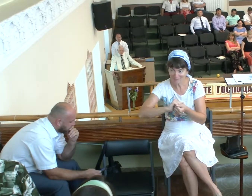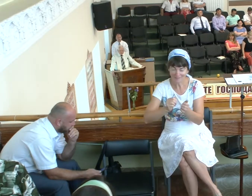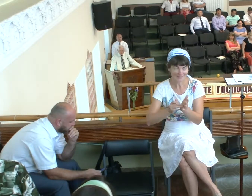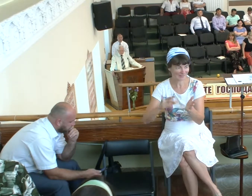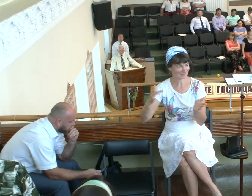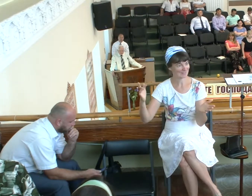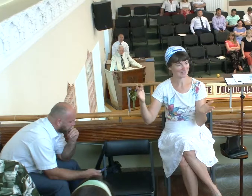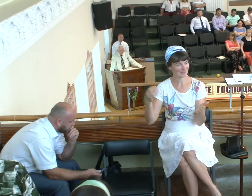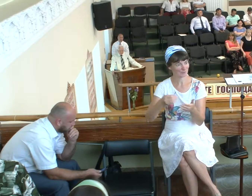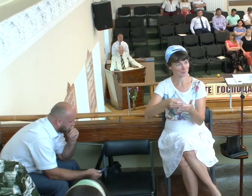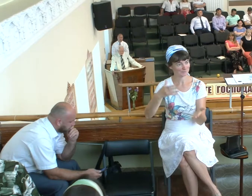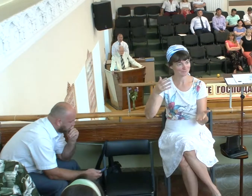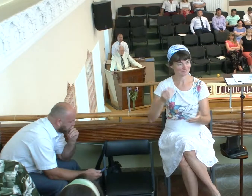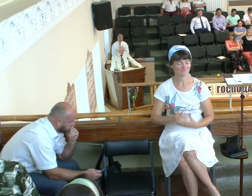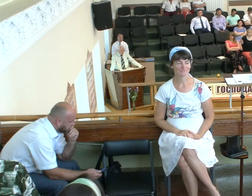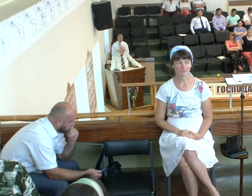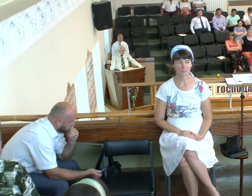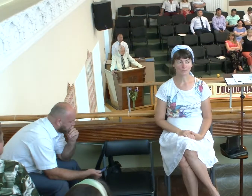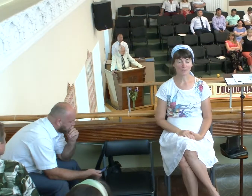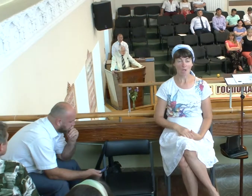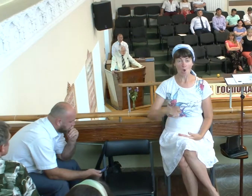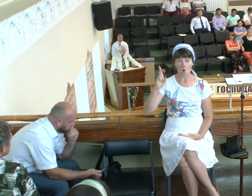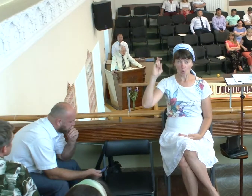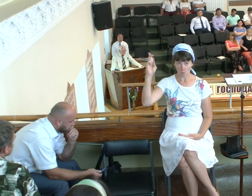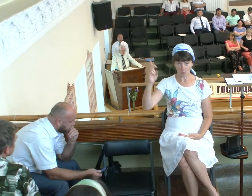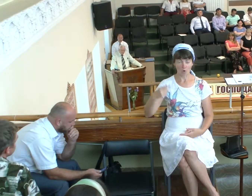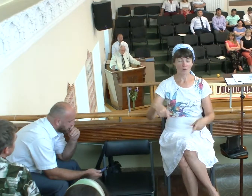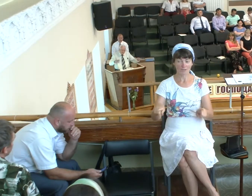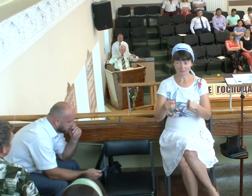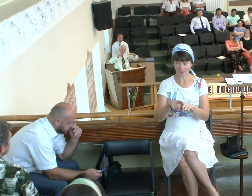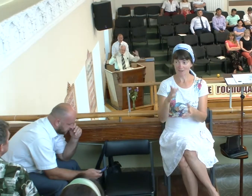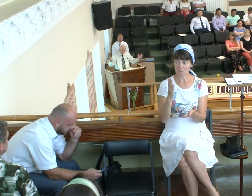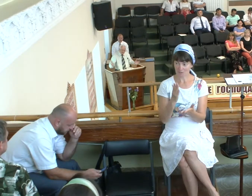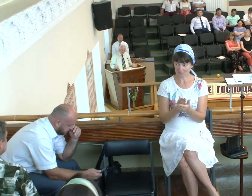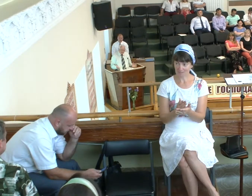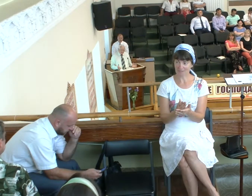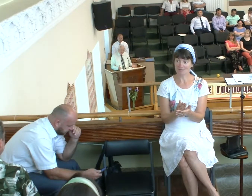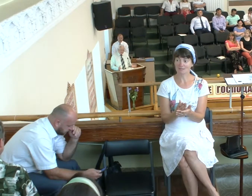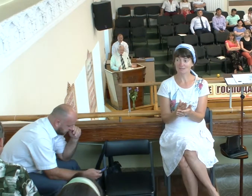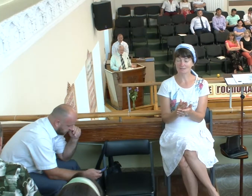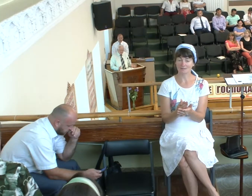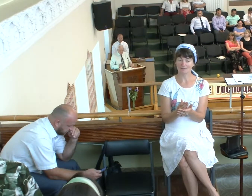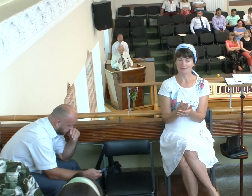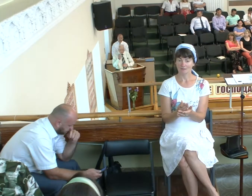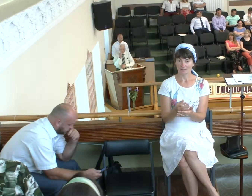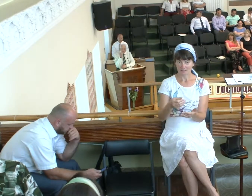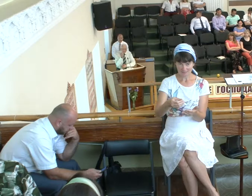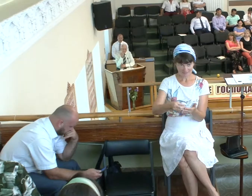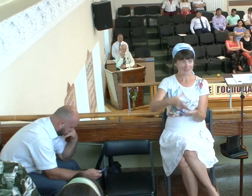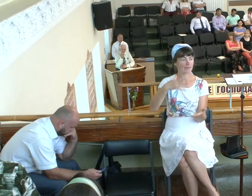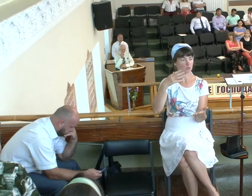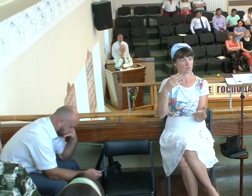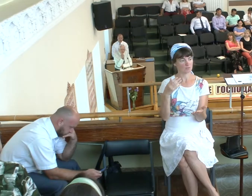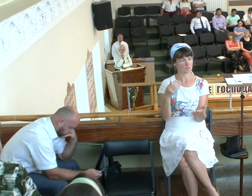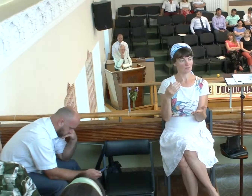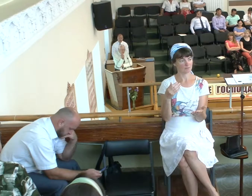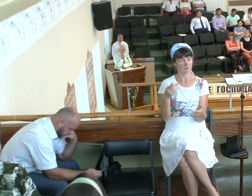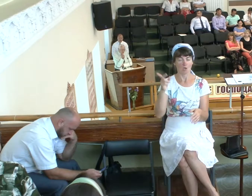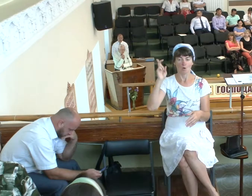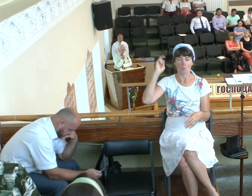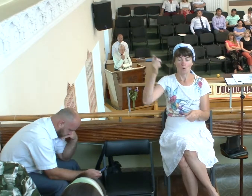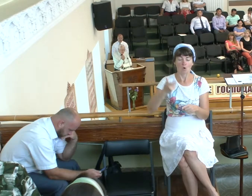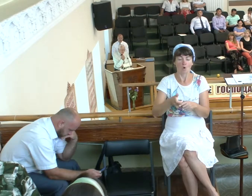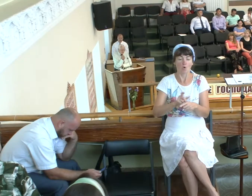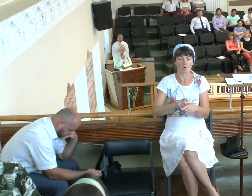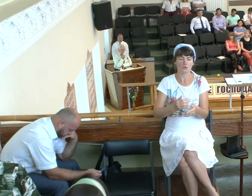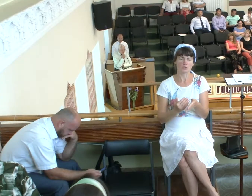считает драгоценным. Друзья, дорогие, у Бога тоже есть система ценностей. Бог очень высоко оценил нашу